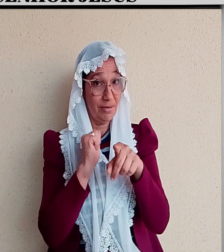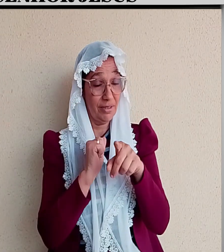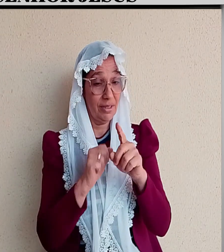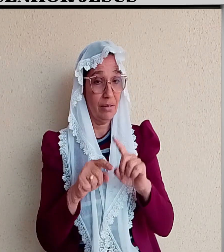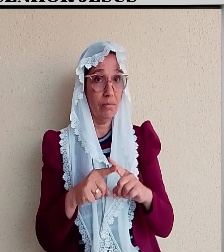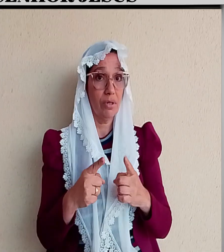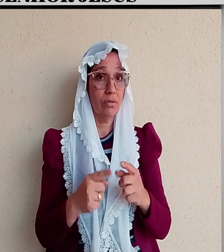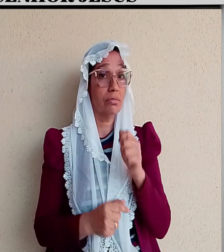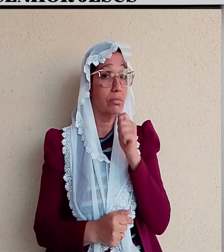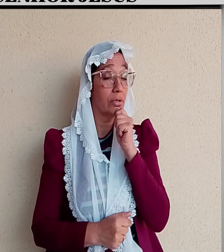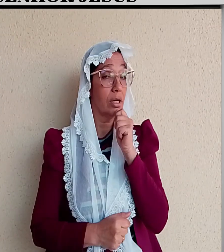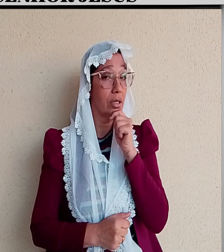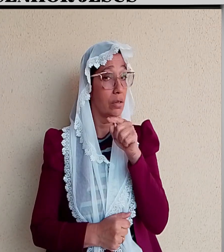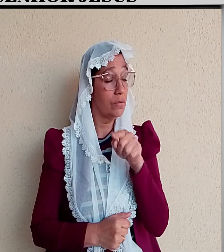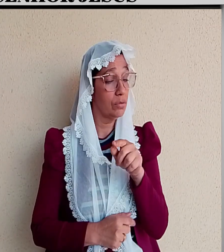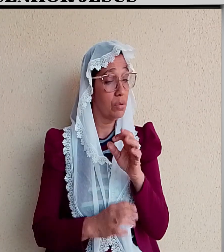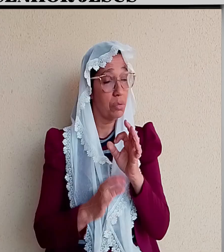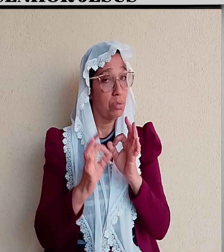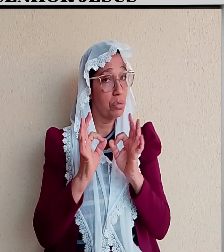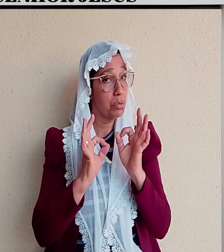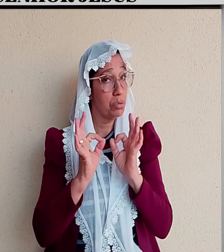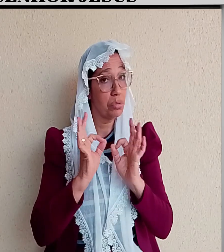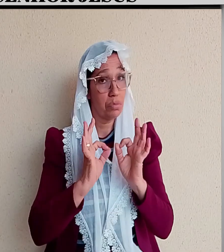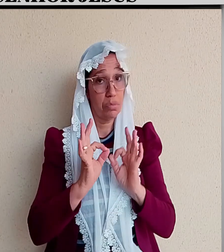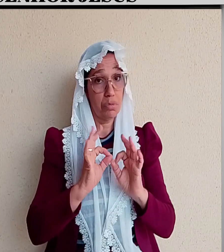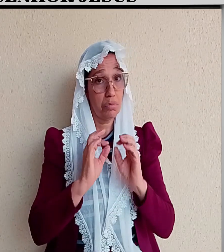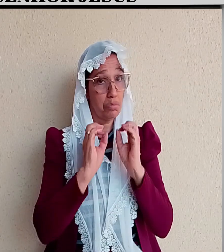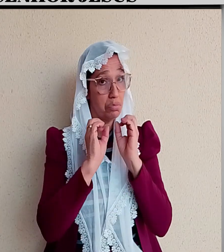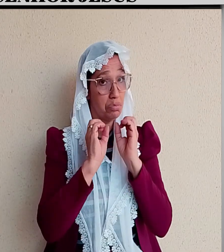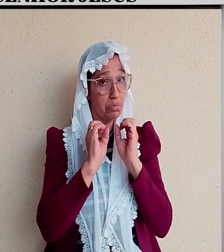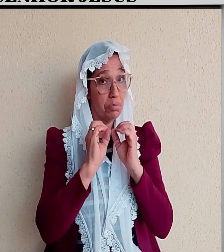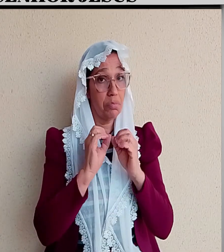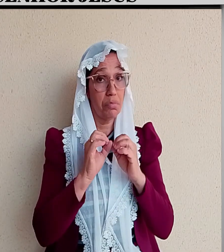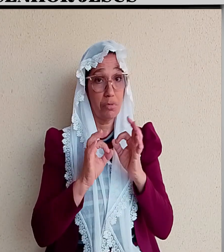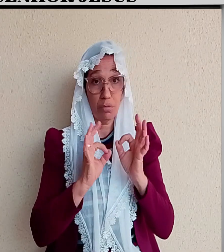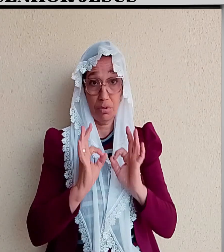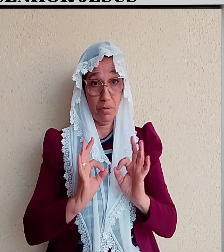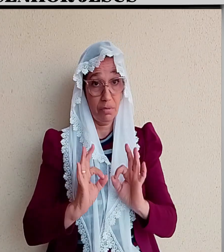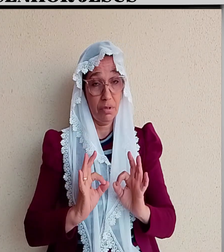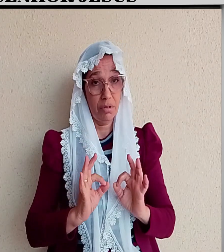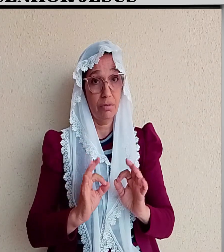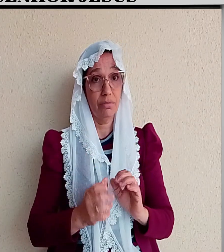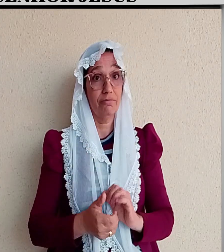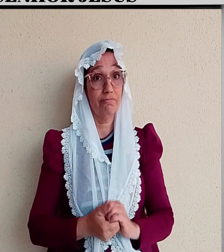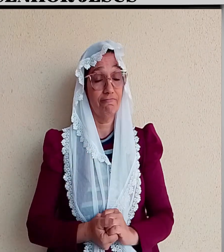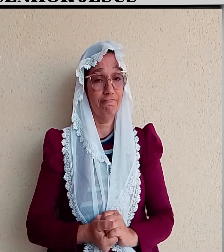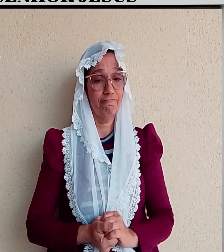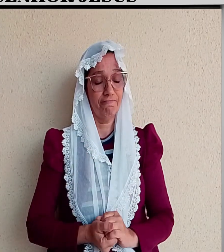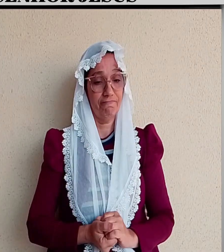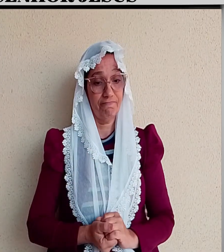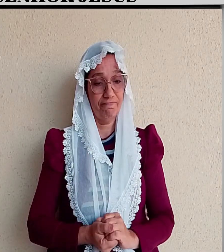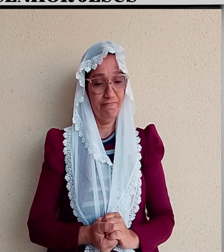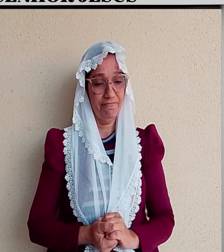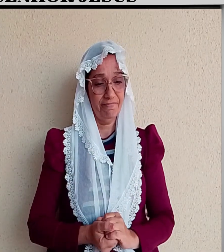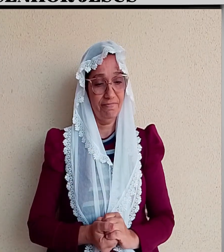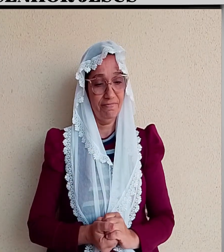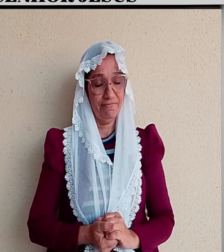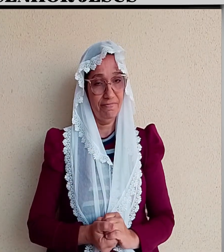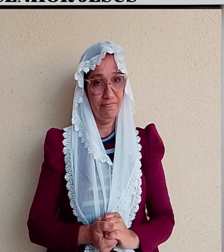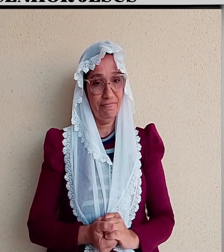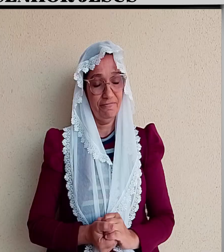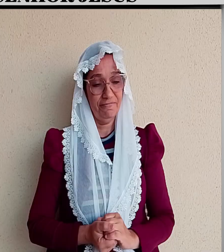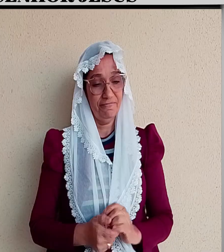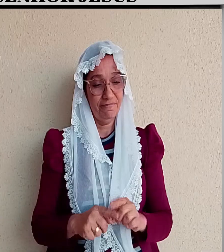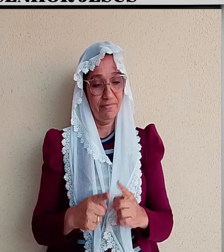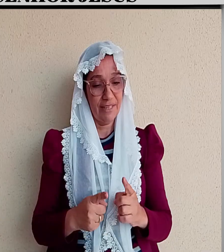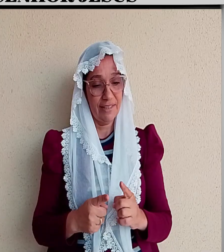anjos, aleluia, sentar no teu lado como corpo ainda de anjo. Mas quando você cair na ilha de Patmos, quando abrir a